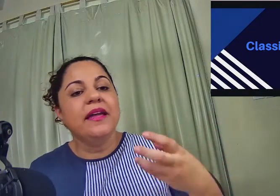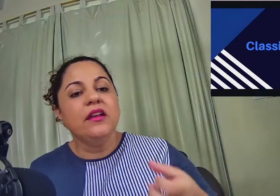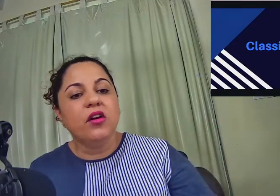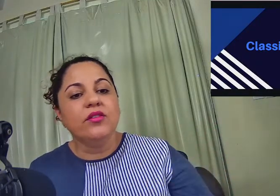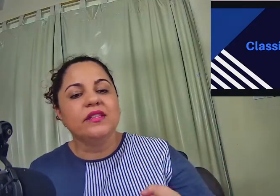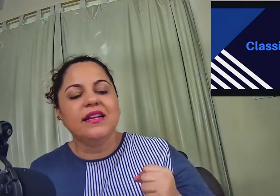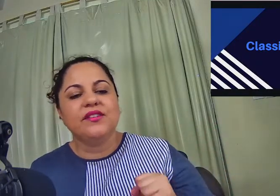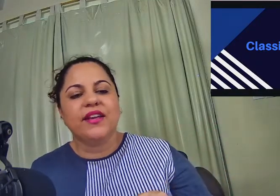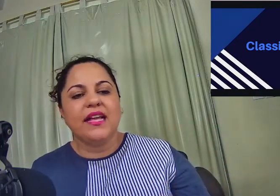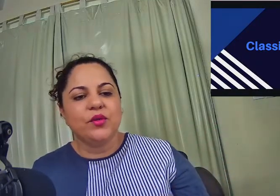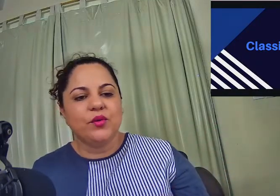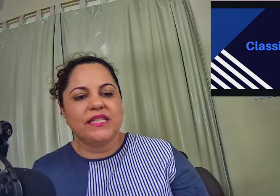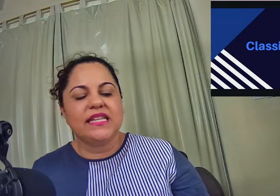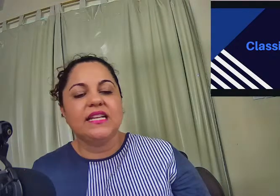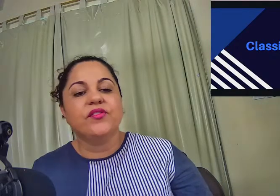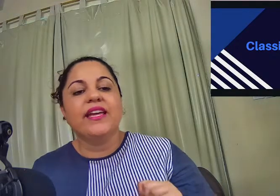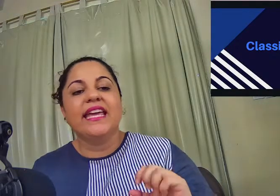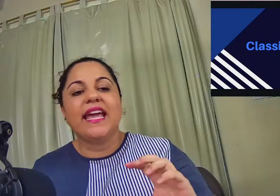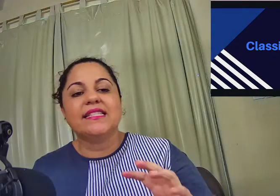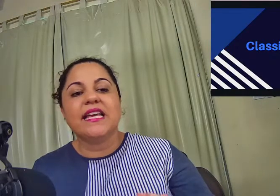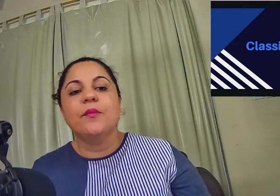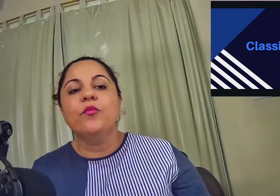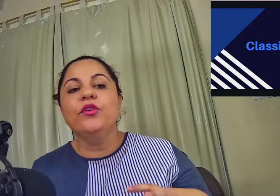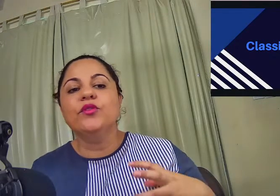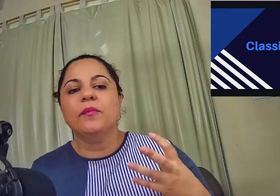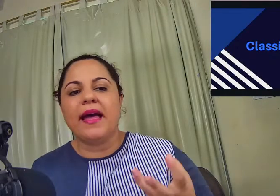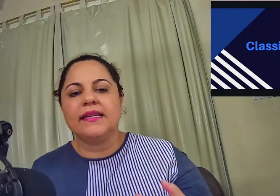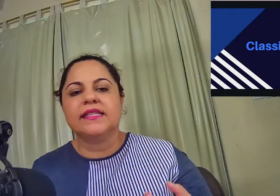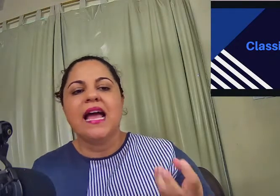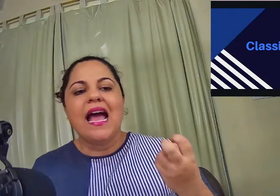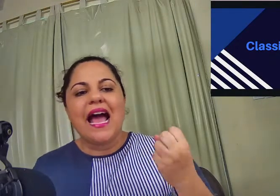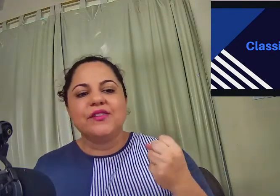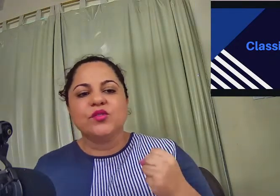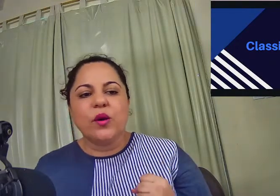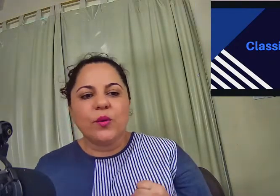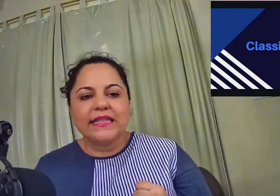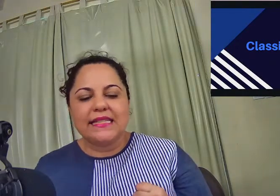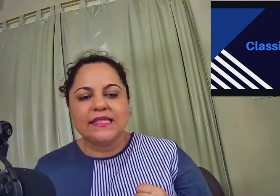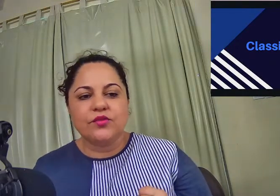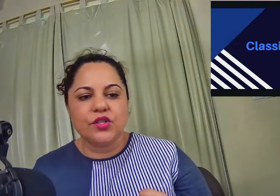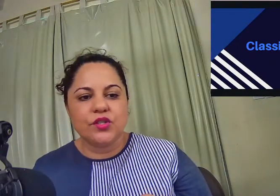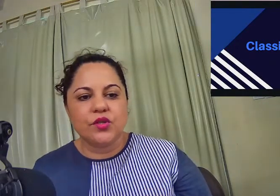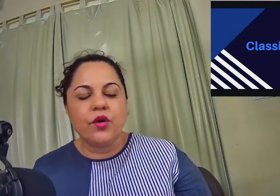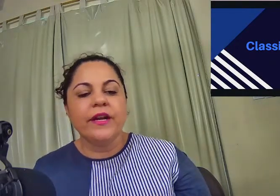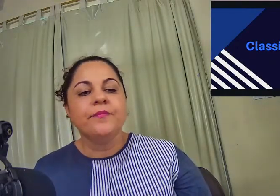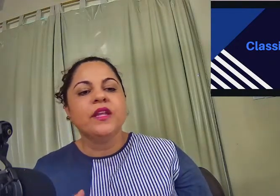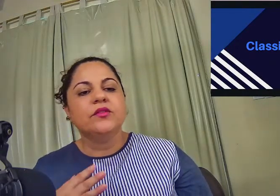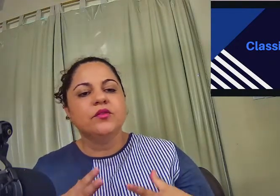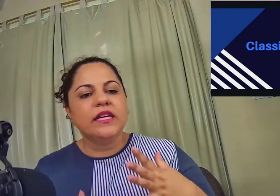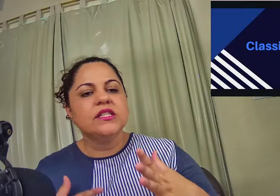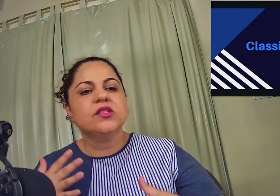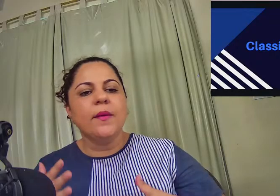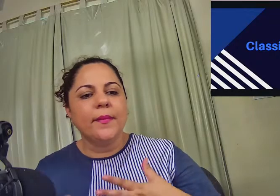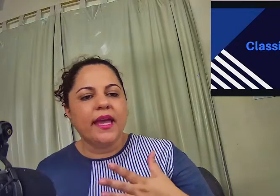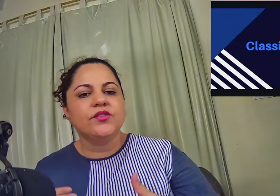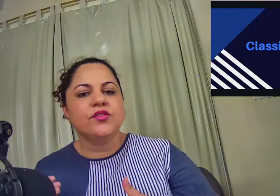melhor os classificadores, e eles vão enriquecer muito mais a sua contação de história do que somente